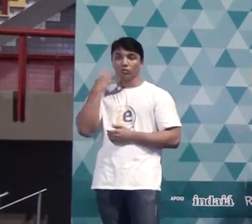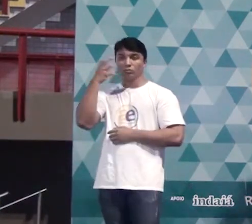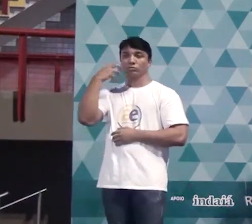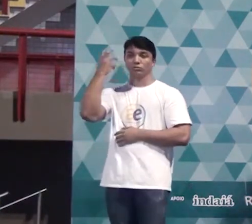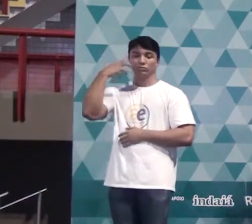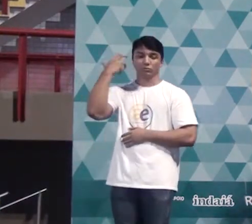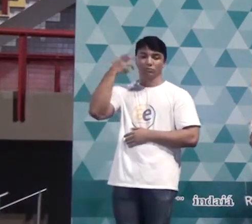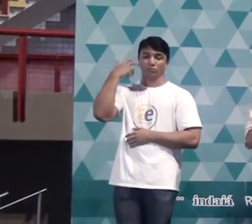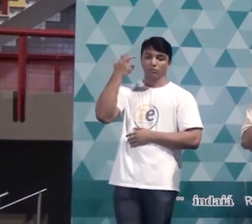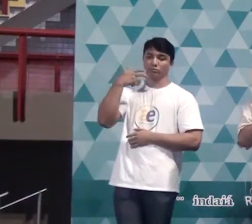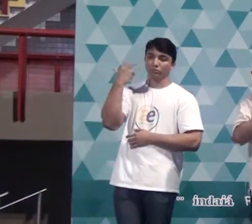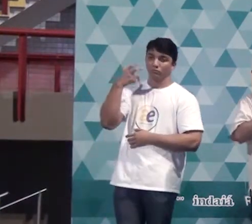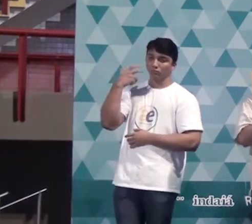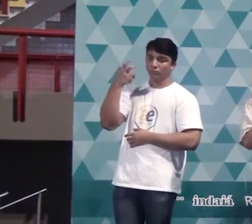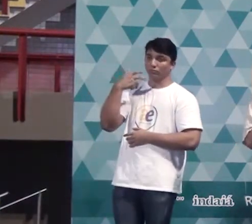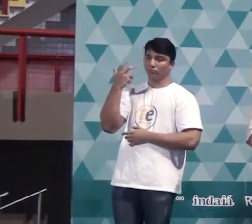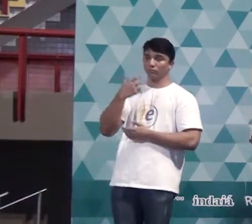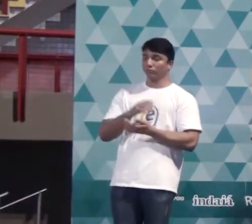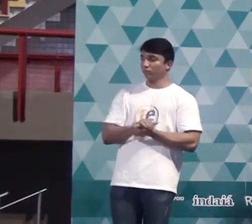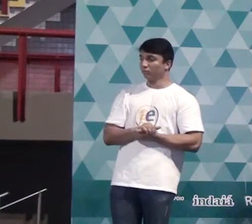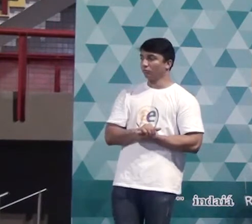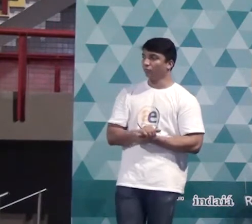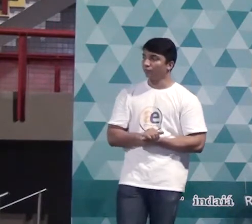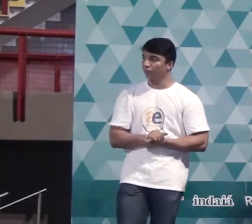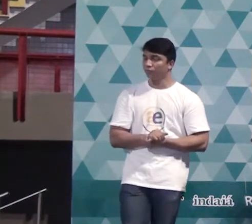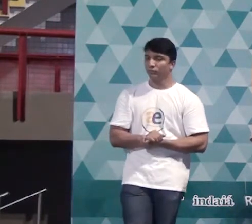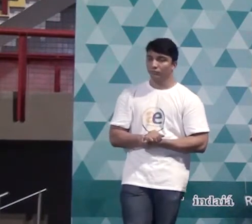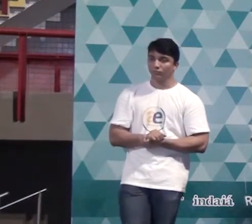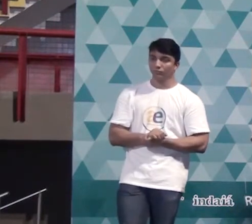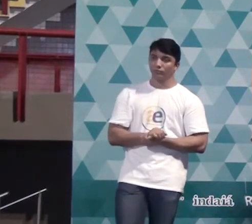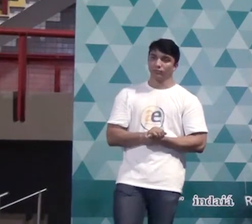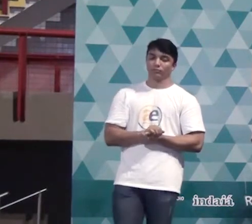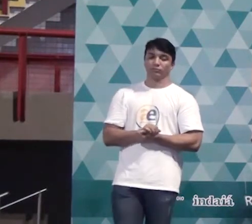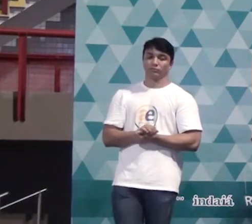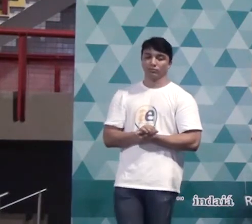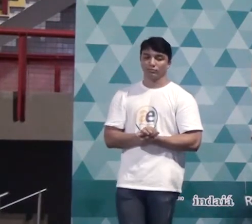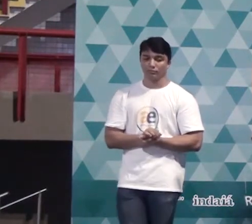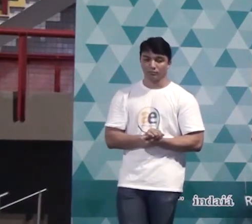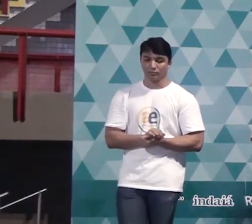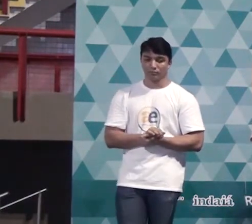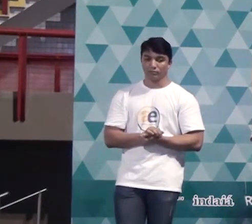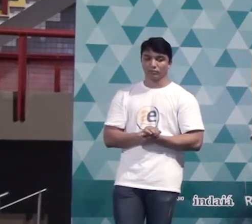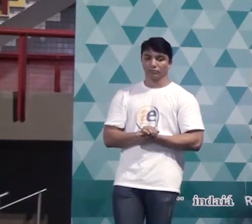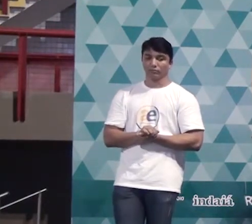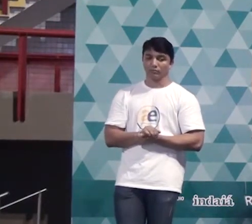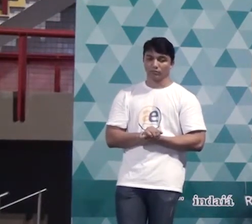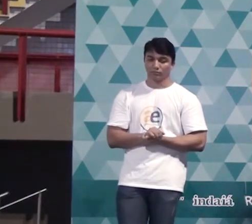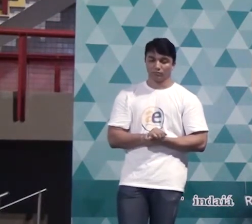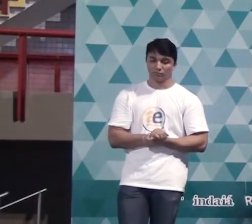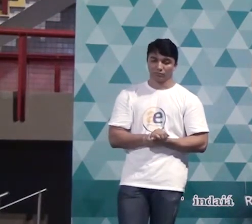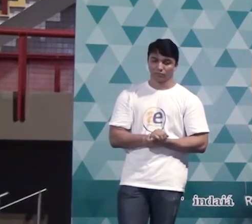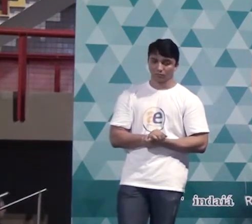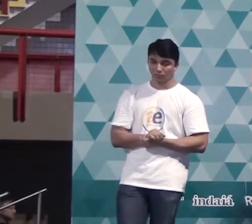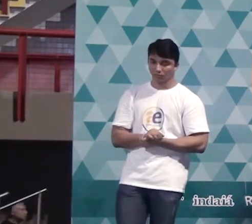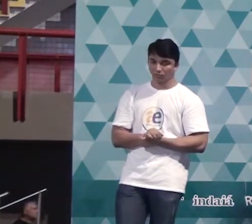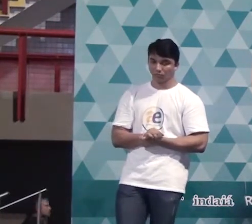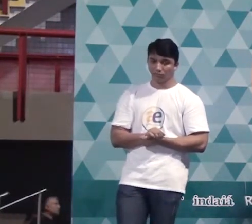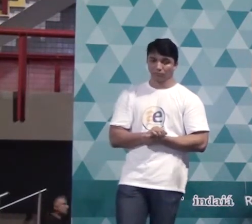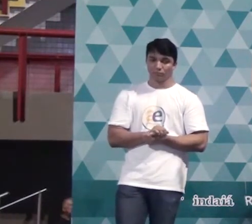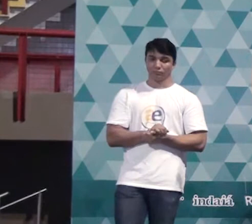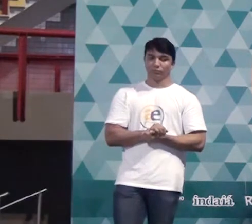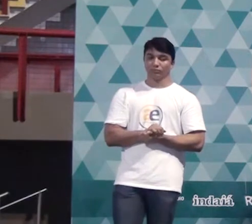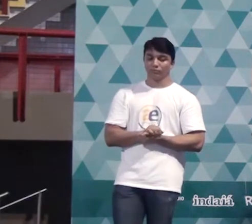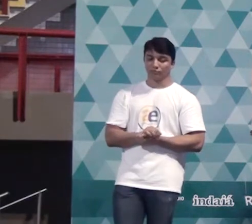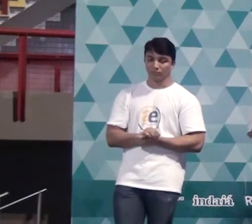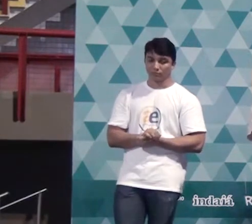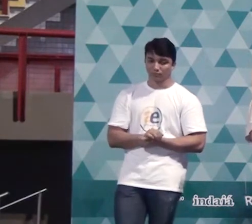amor. Outra, chega a arrepia, hein? De coisas que aprendi nos discos. Grande